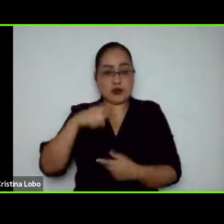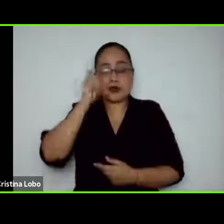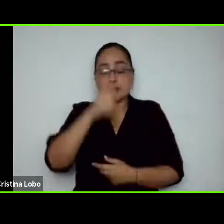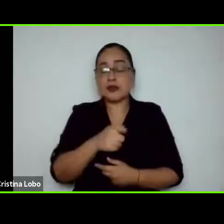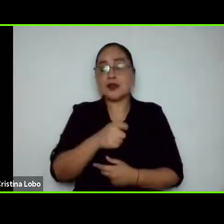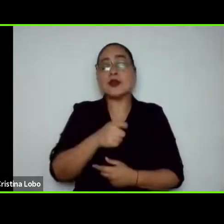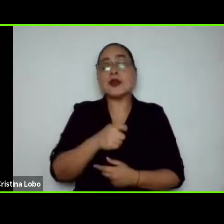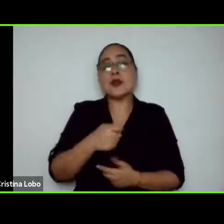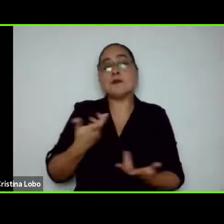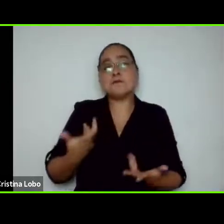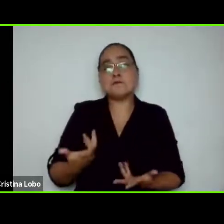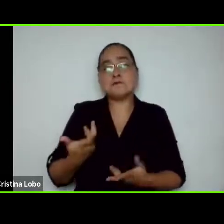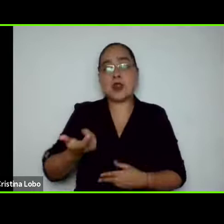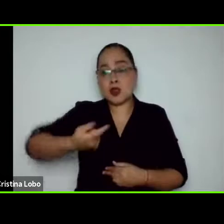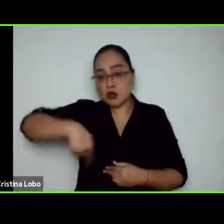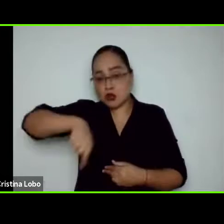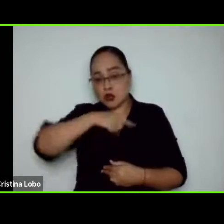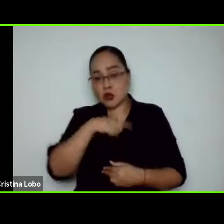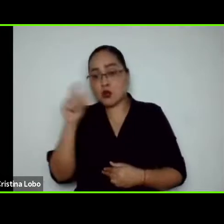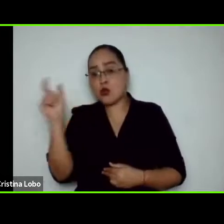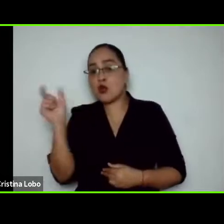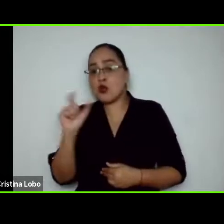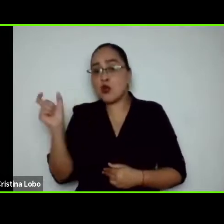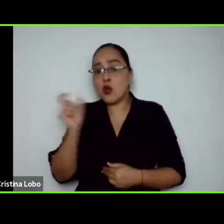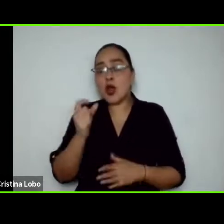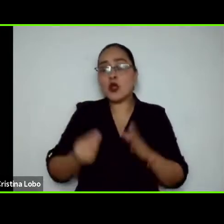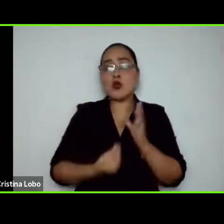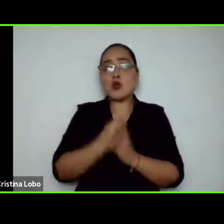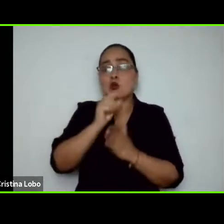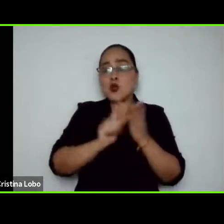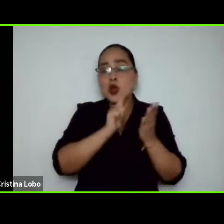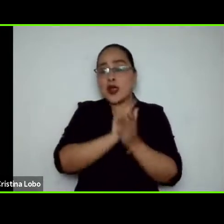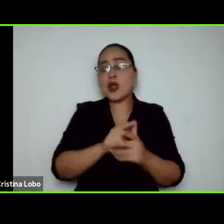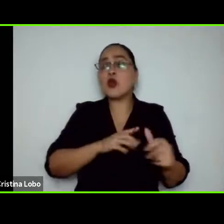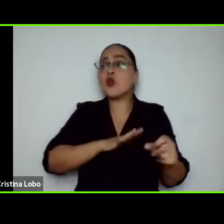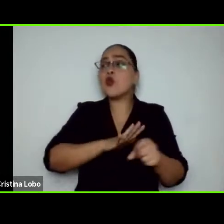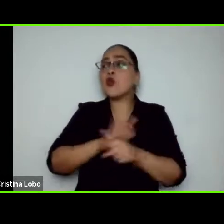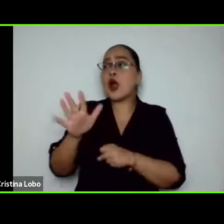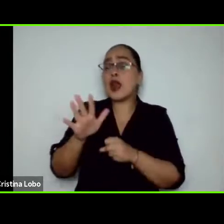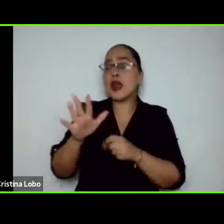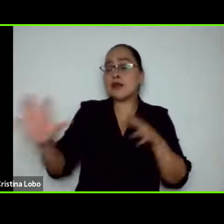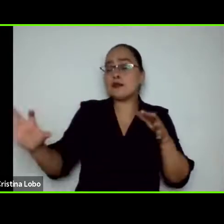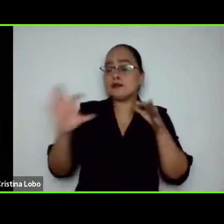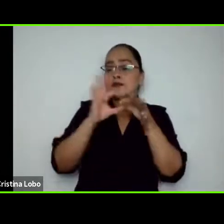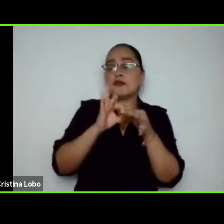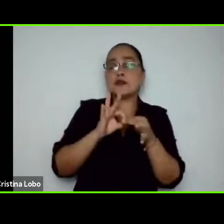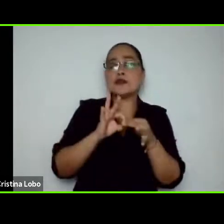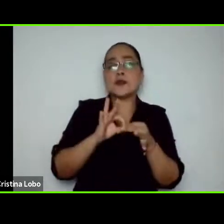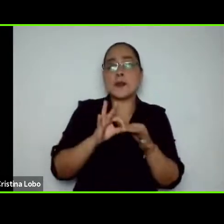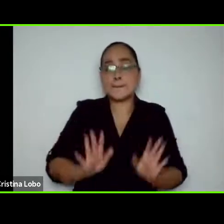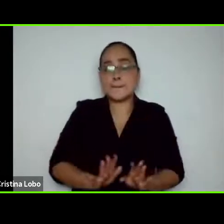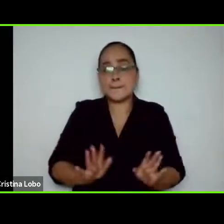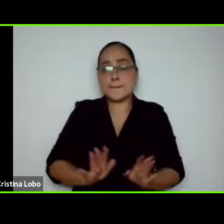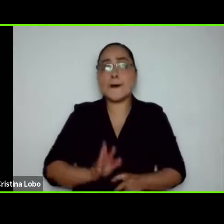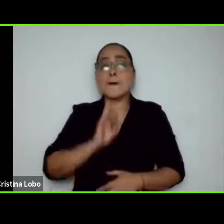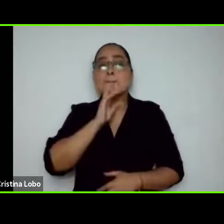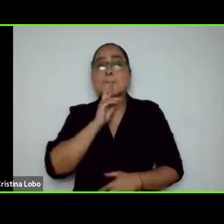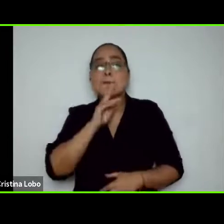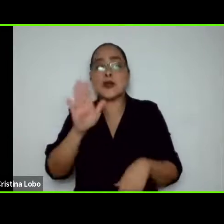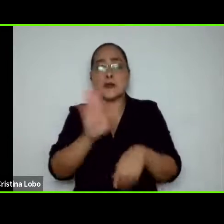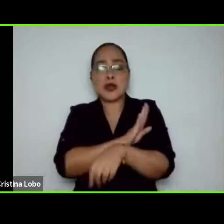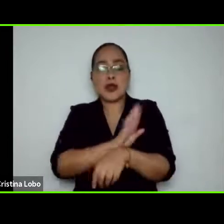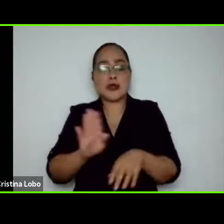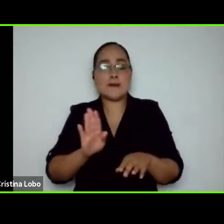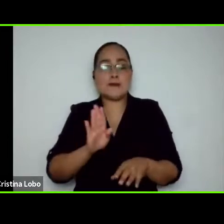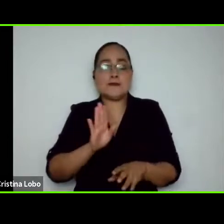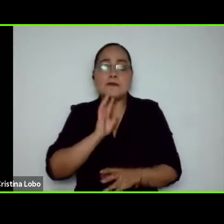¿cuándo vamos a cuál va a ser la norma o la interpretación que apliquemos? Pues será la norma que beneficie en mayor